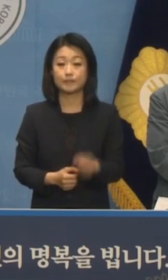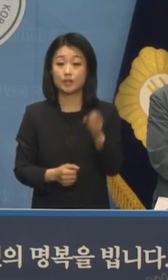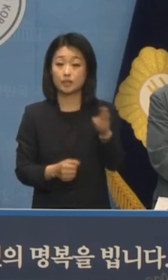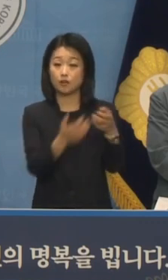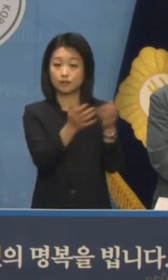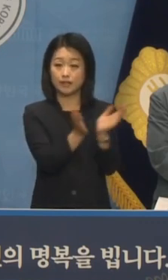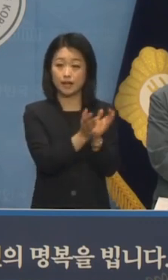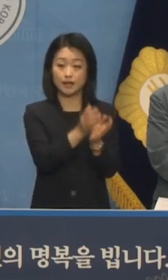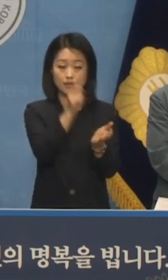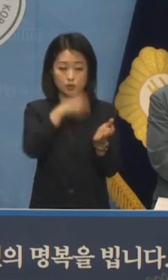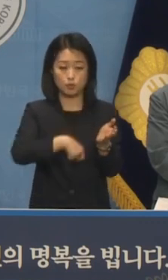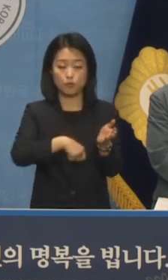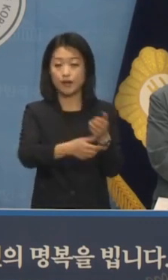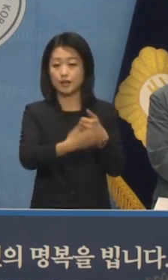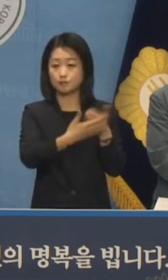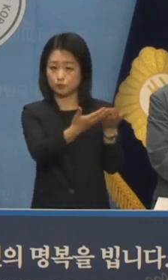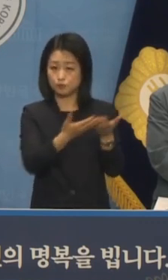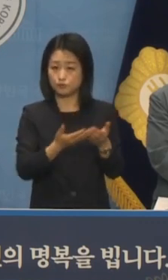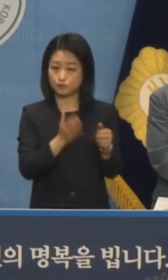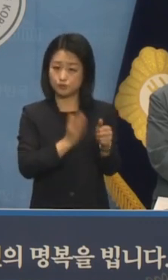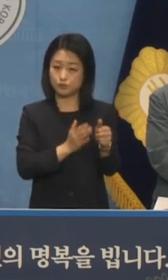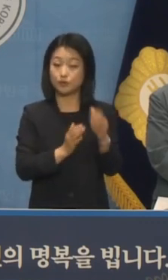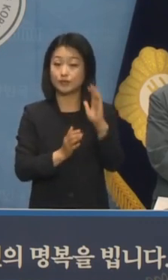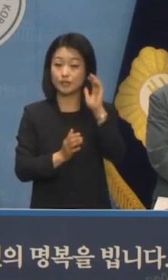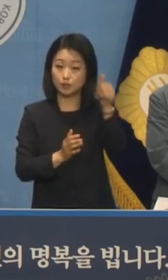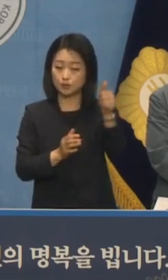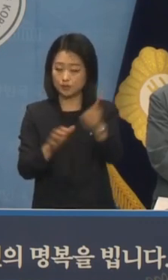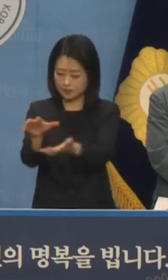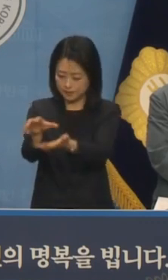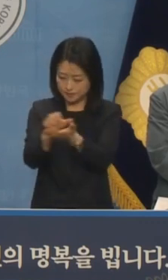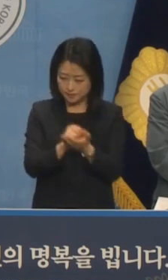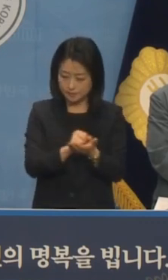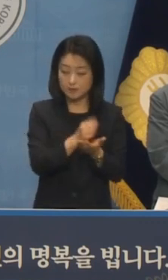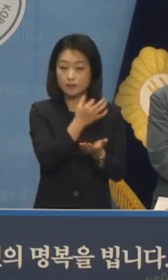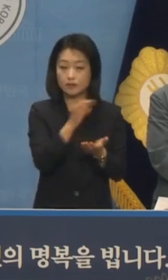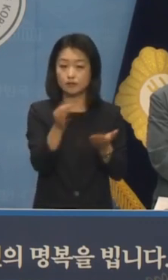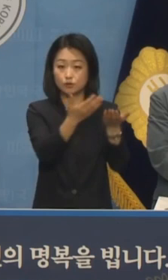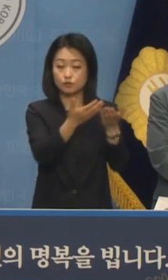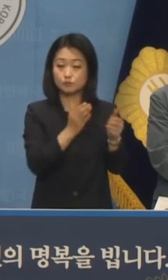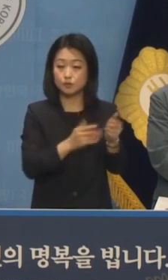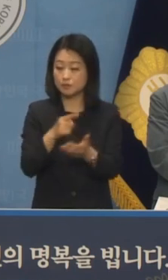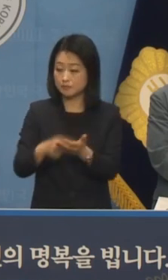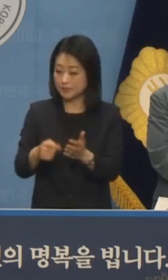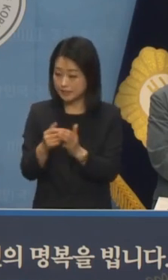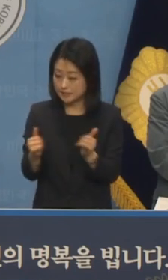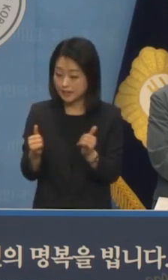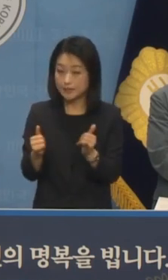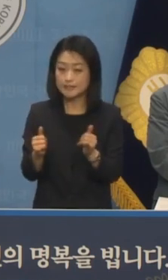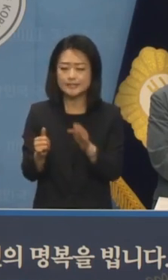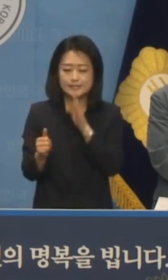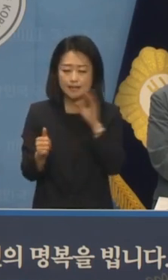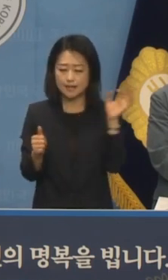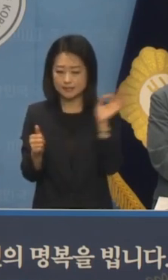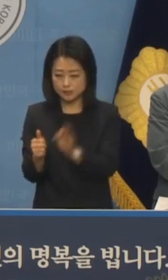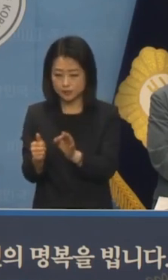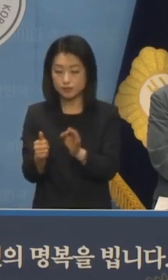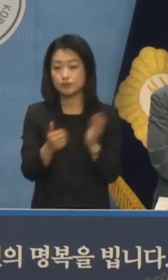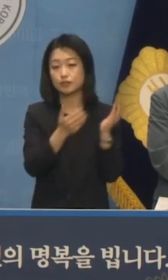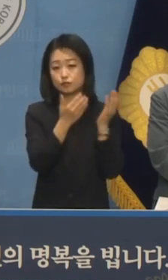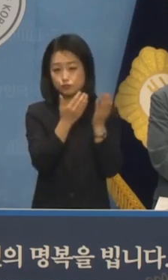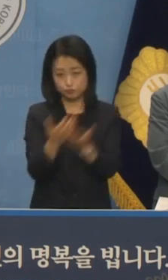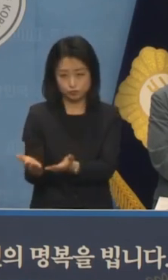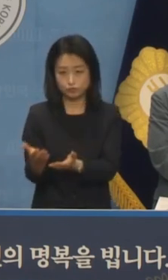여당은 통과에 협조를 하고 대통령은 겸허히 수용을 해서 피해자들을 위한 실질적인 구제책이 작동될 수